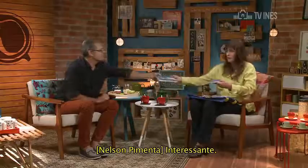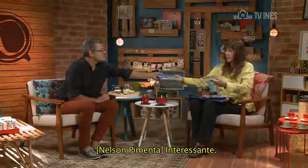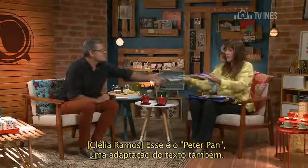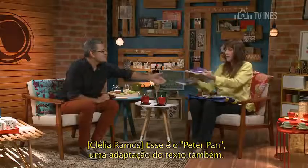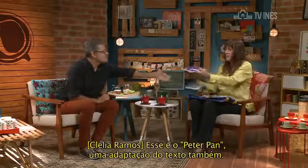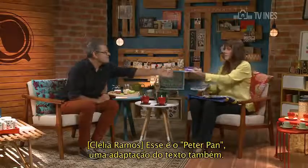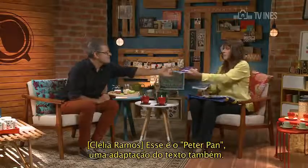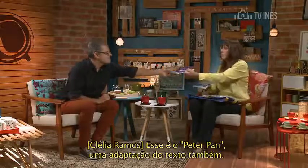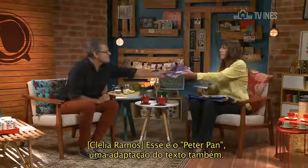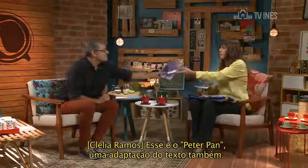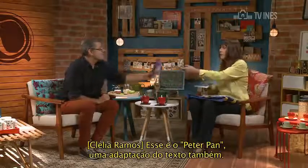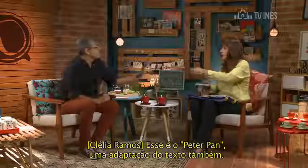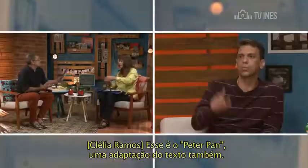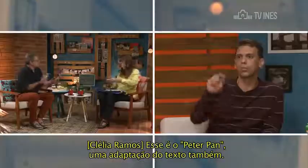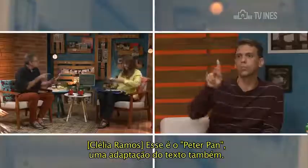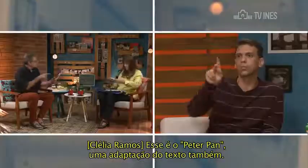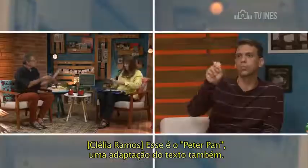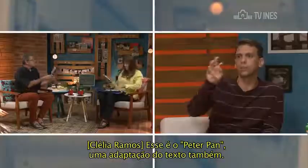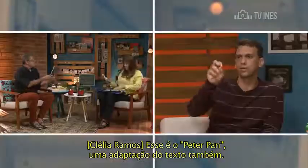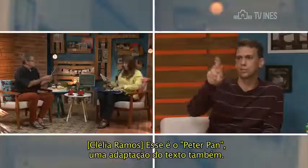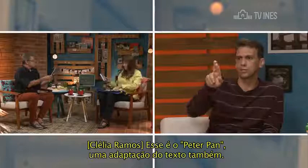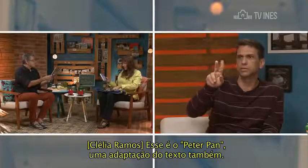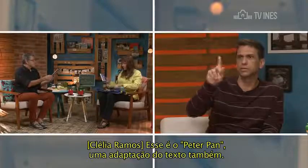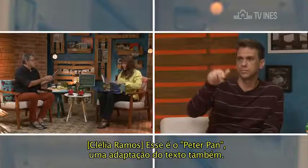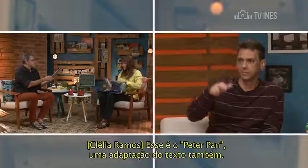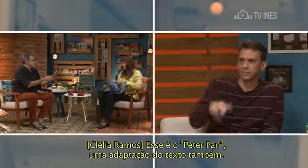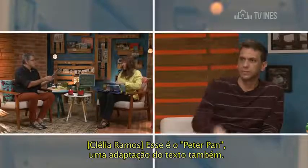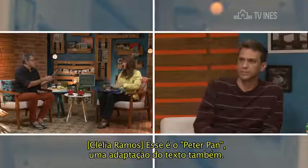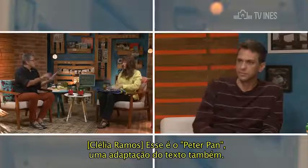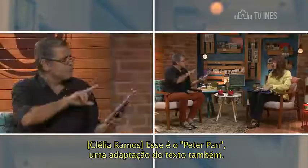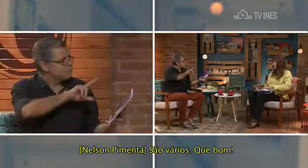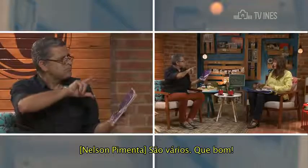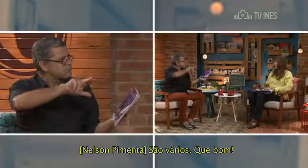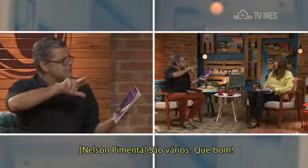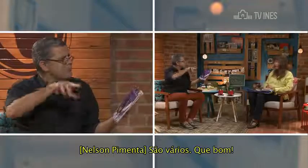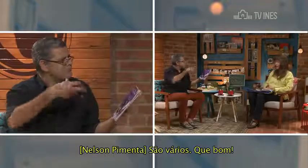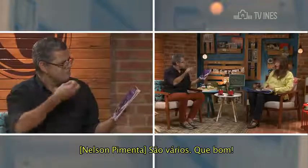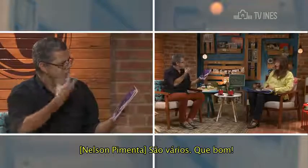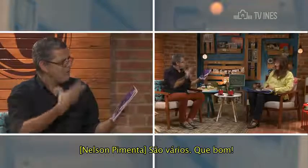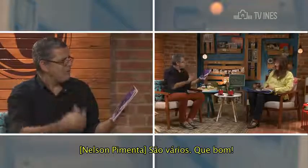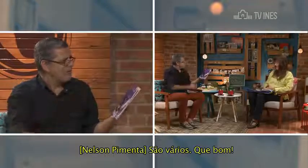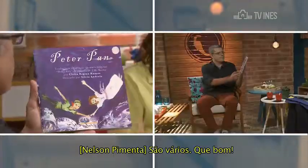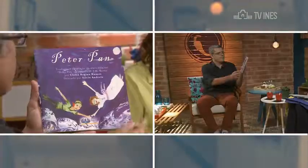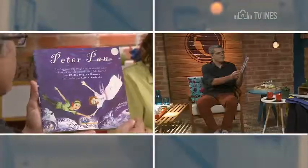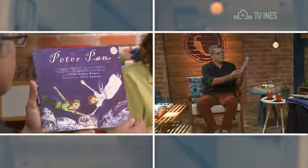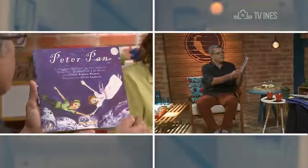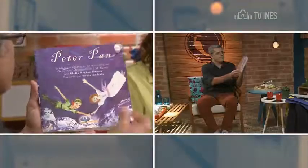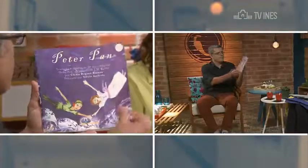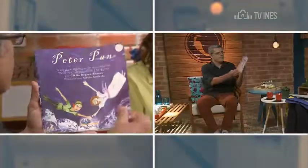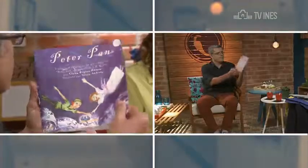Interessante. Esse é o Peter Pan, uma adaptação do texto também. São vários, que bom.